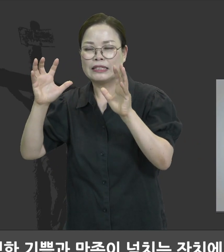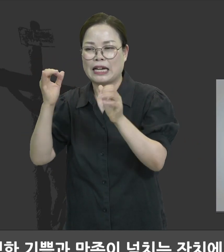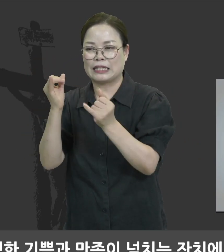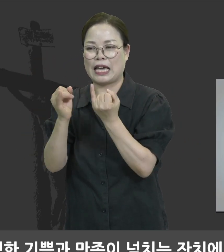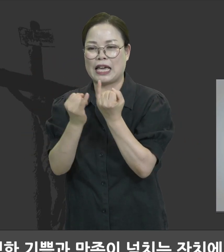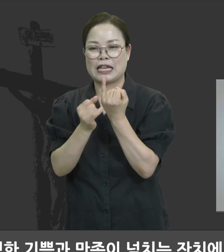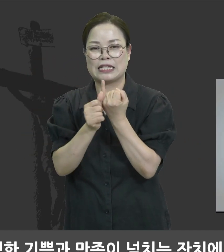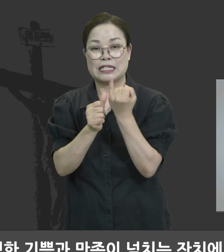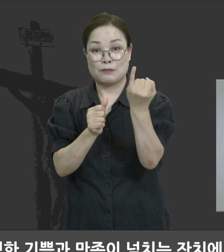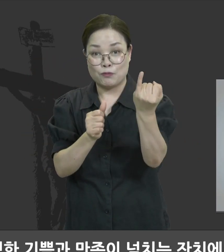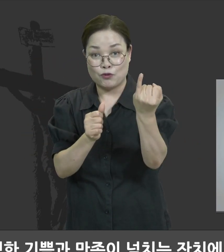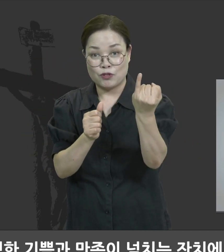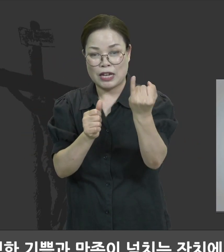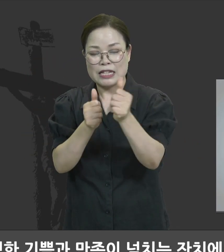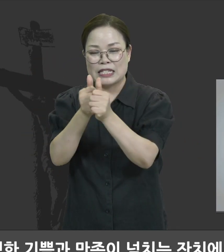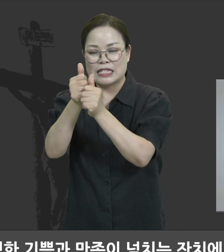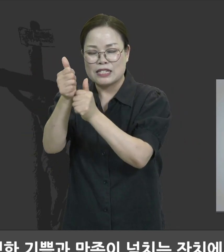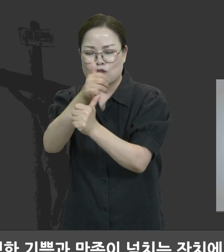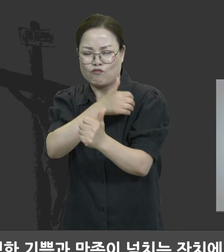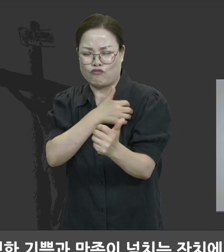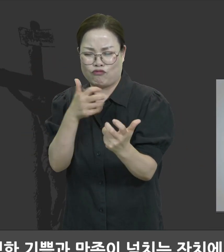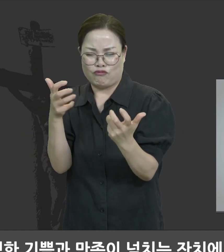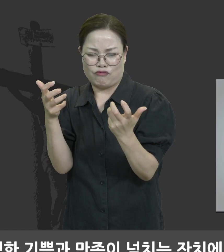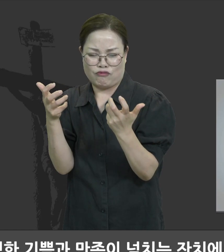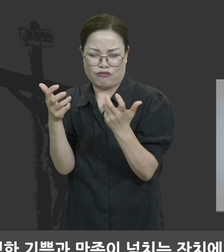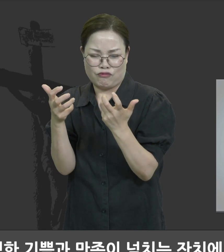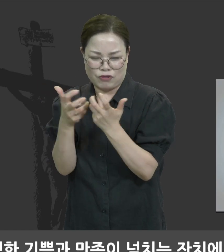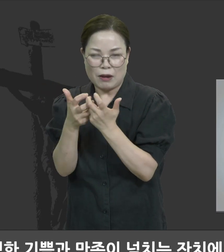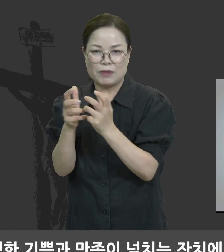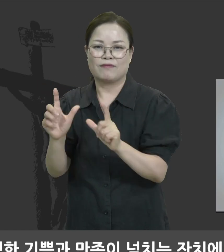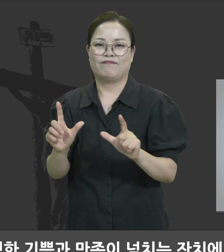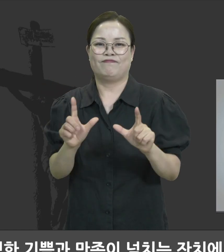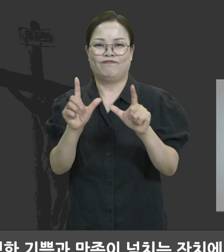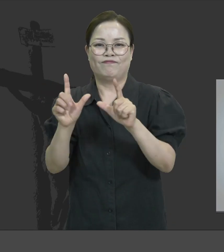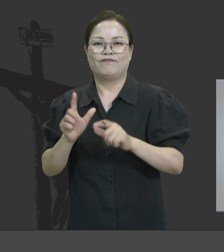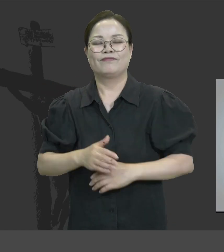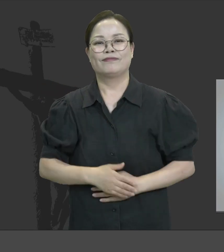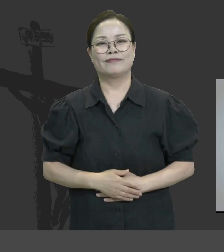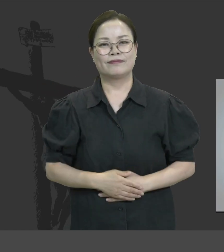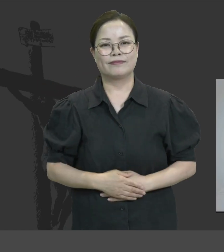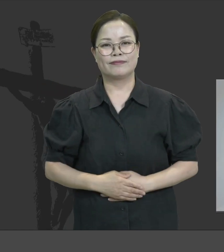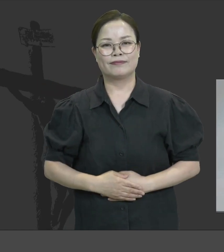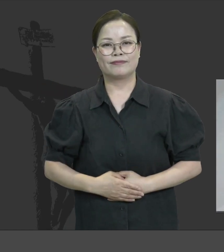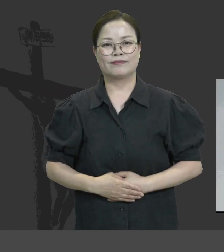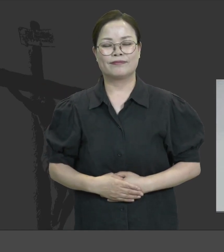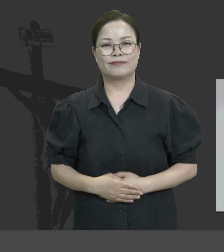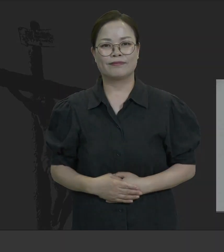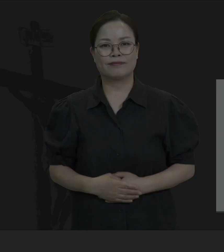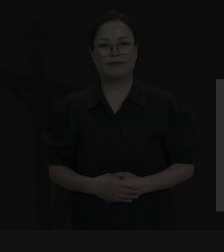양의 신부로 승리의 풍성함을 누리게 됩니다.